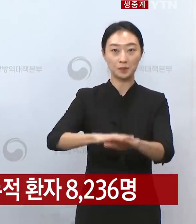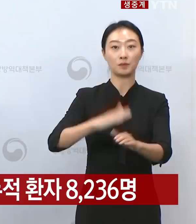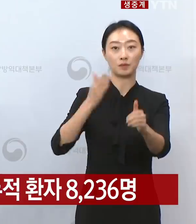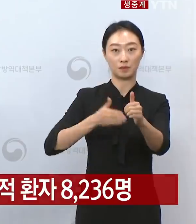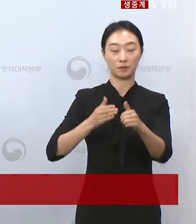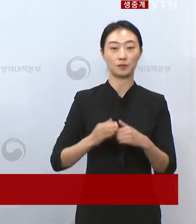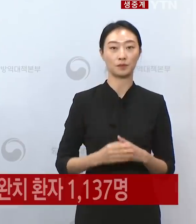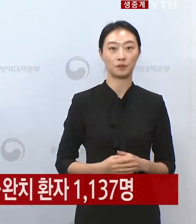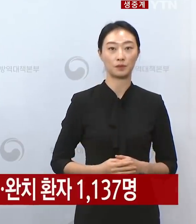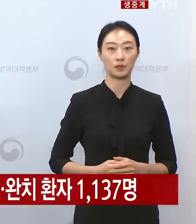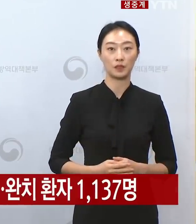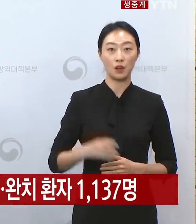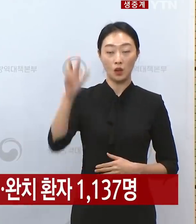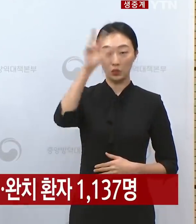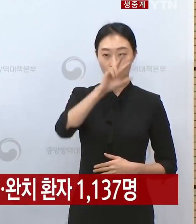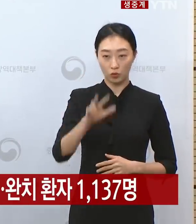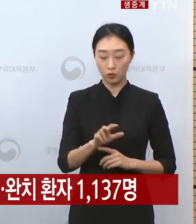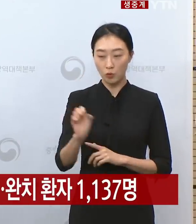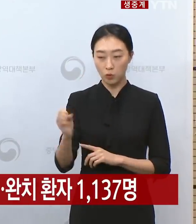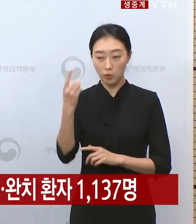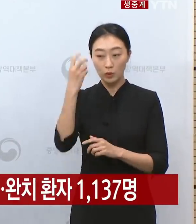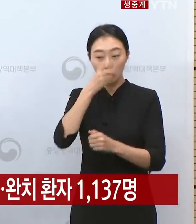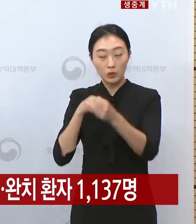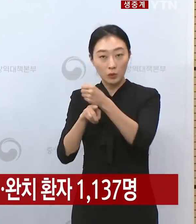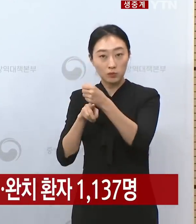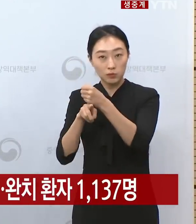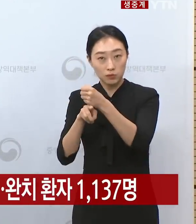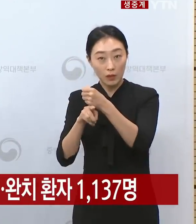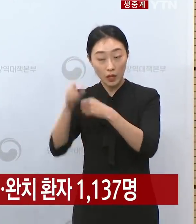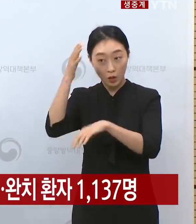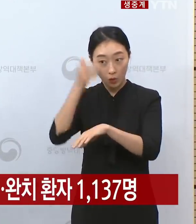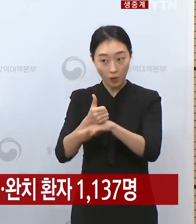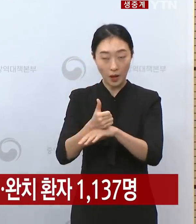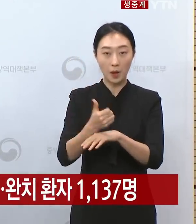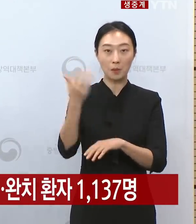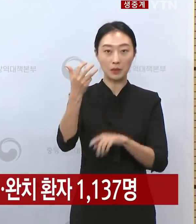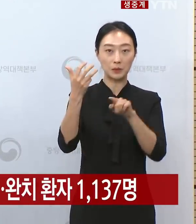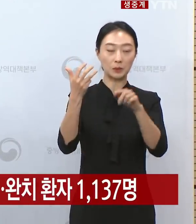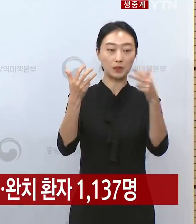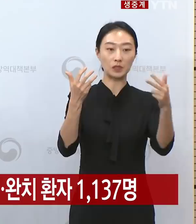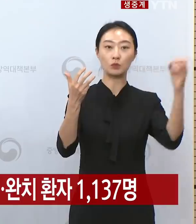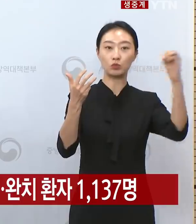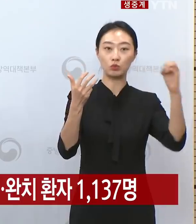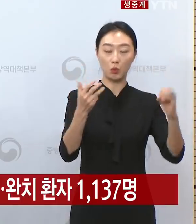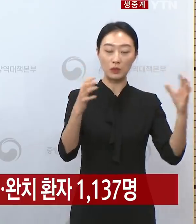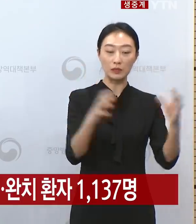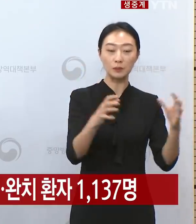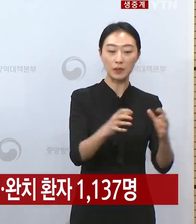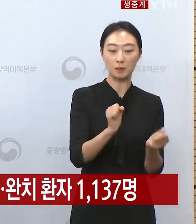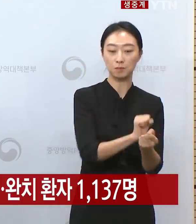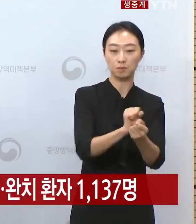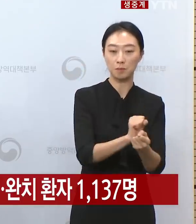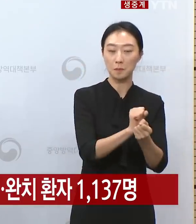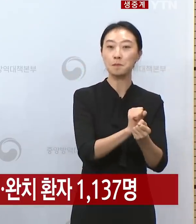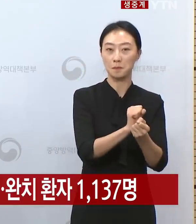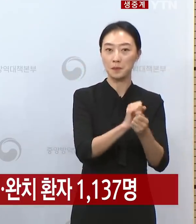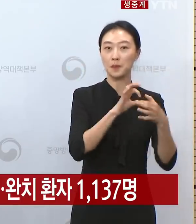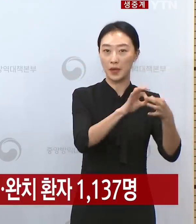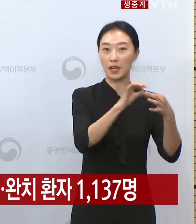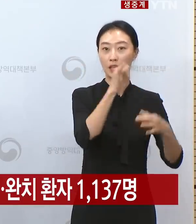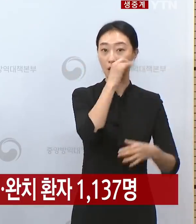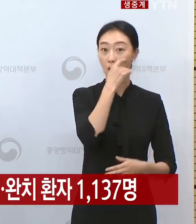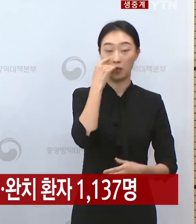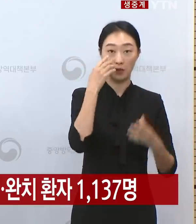전국적으로 역학조사를 한 결과 80.7%는 집단 발생과의 연관성이 확인되었으며